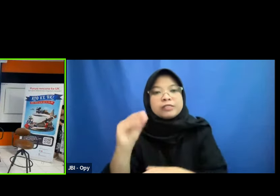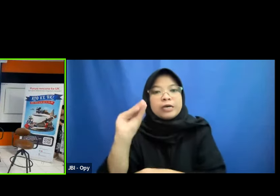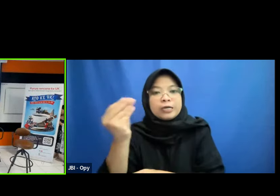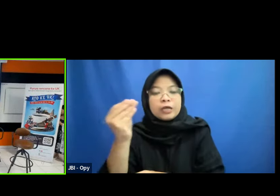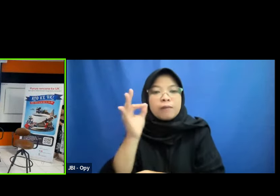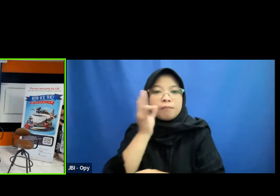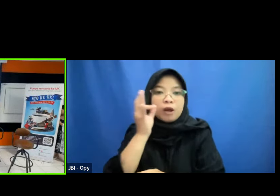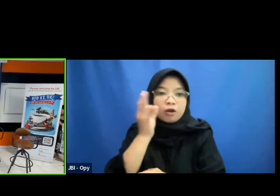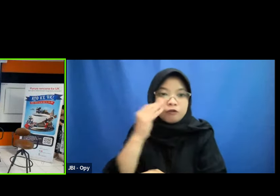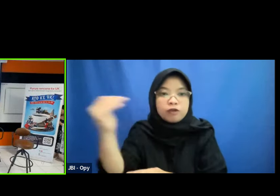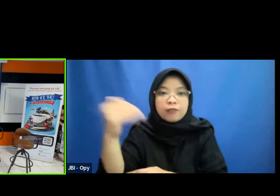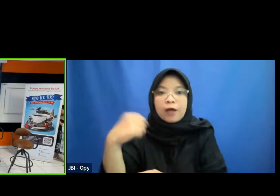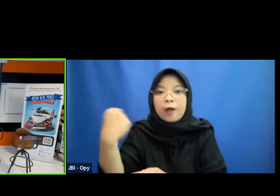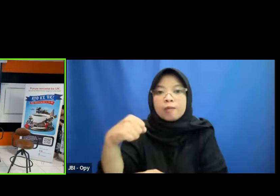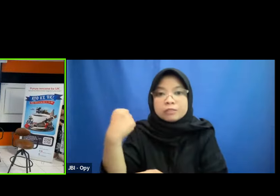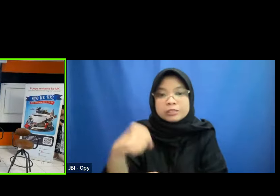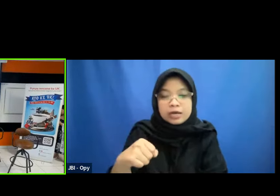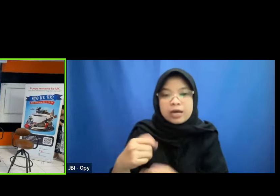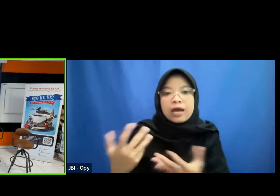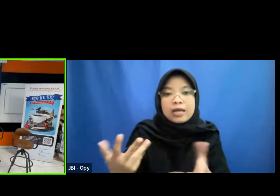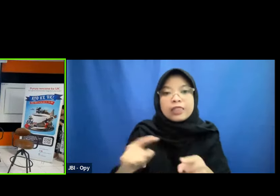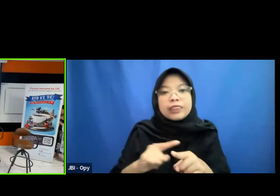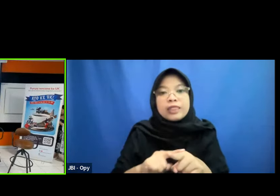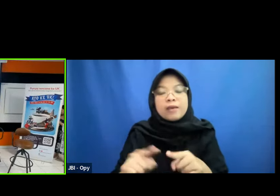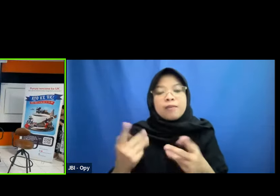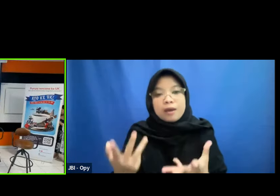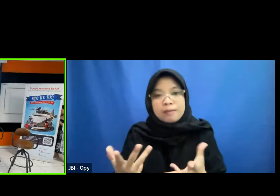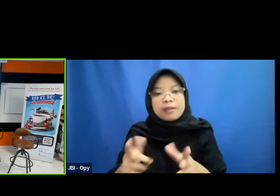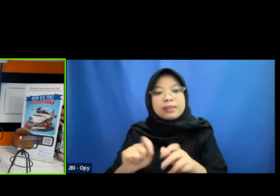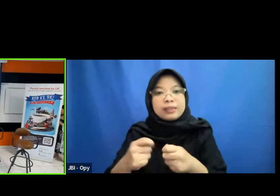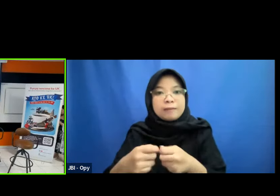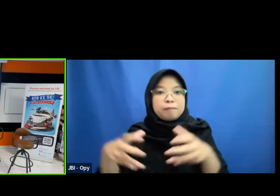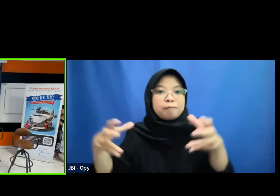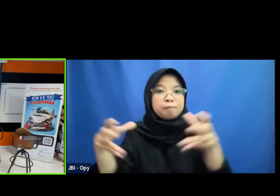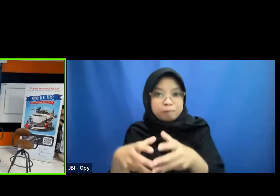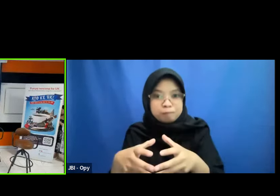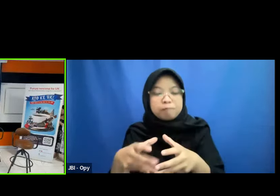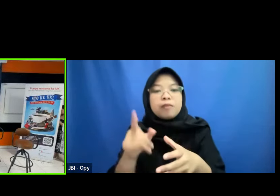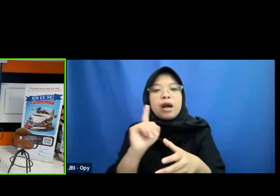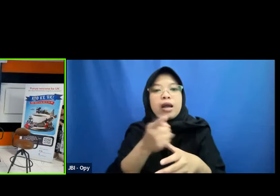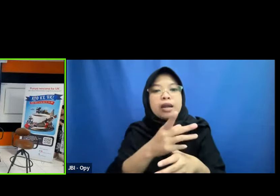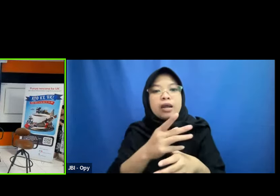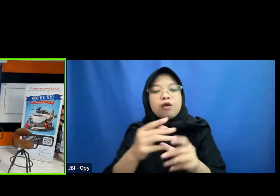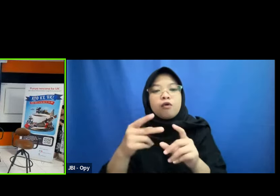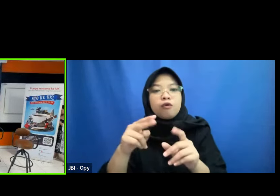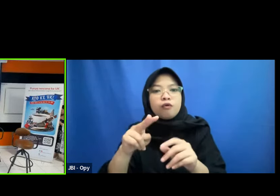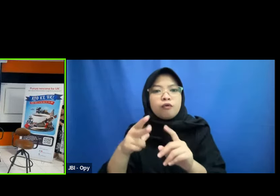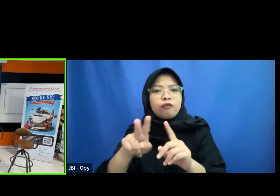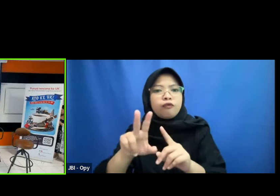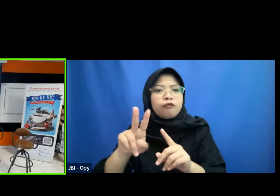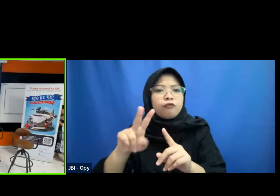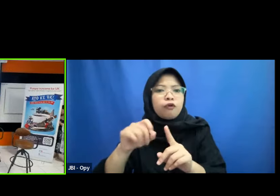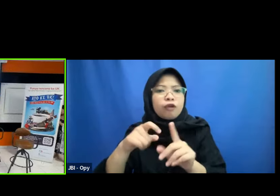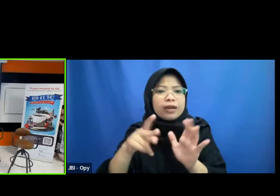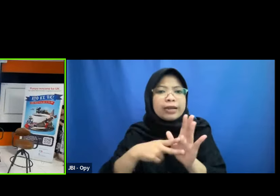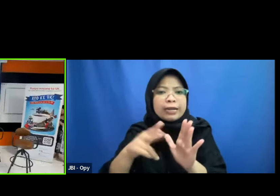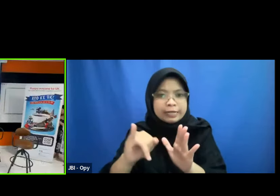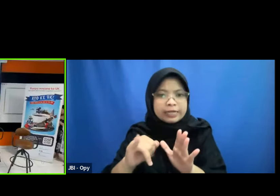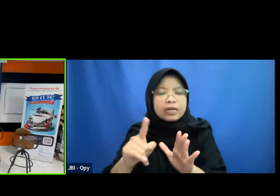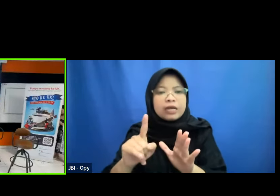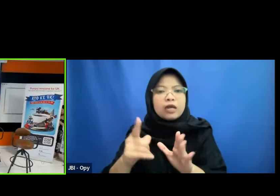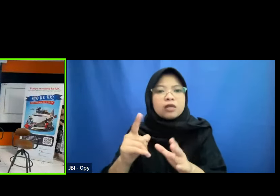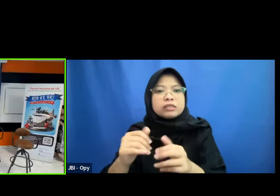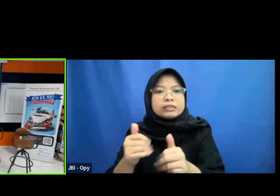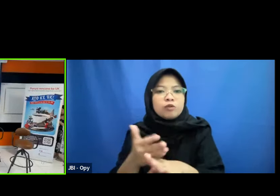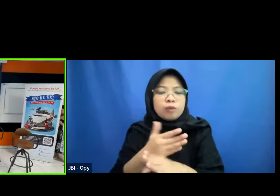maaf tidak bisa hadir hari ini tapi dari tim shivening di British MC ada Mbak poni layani itu scholarip and alumni